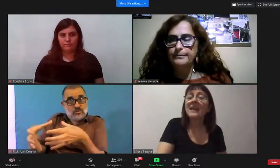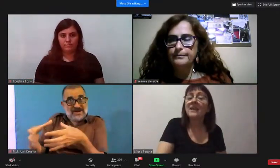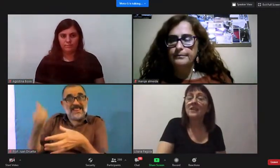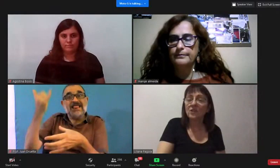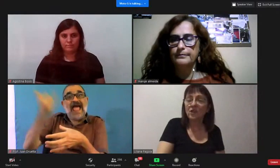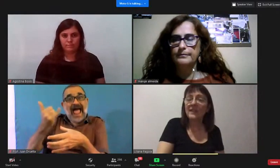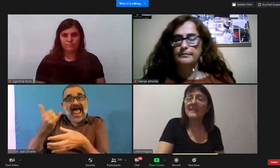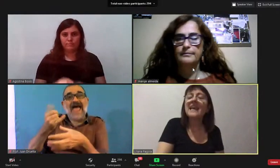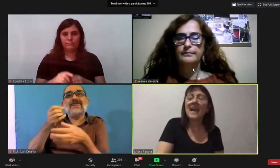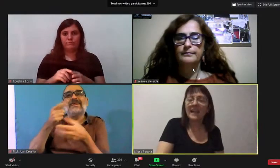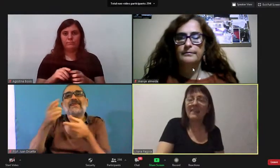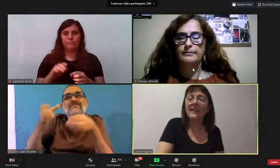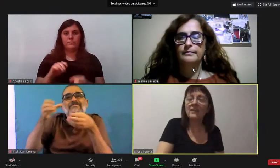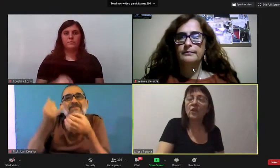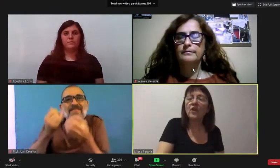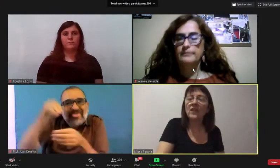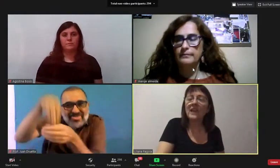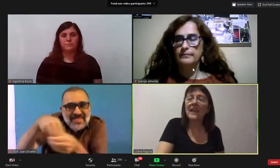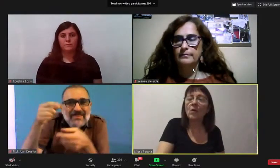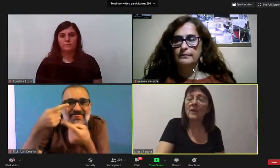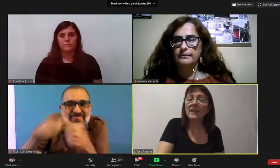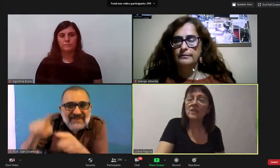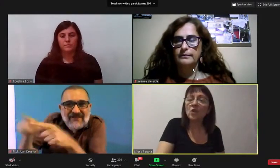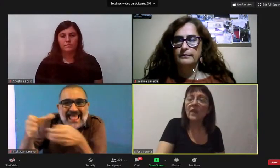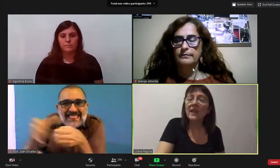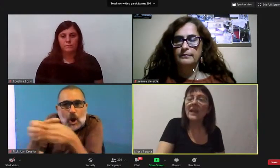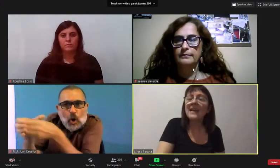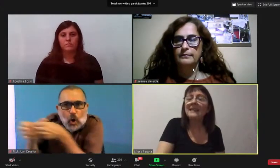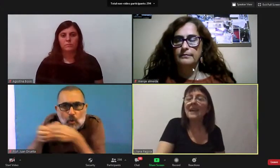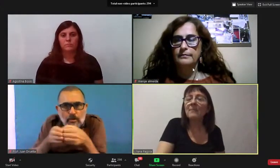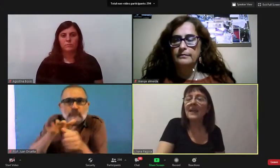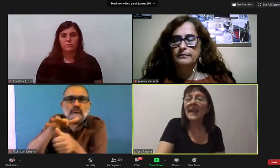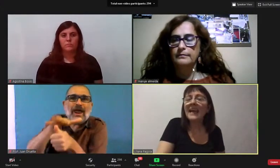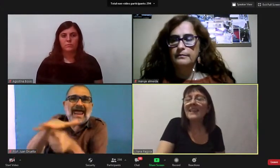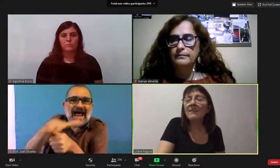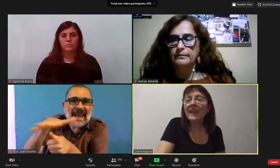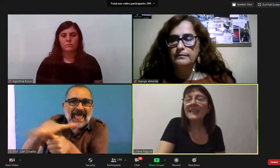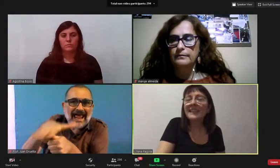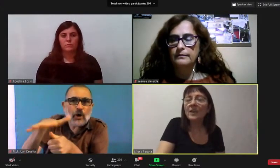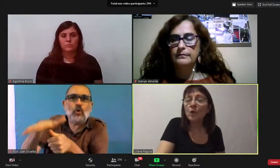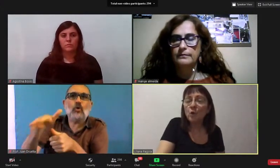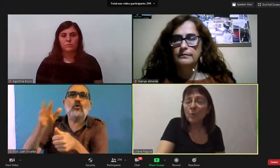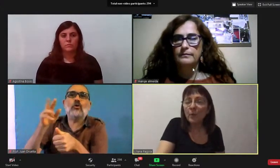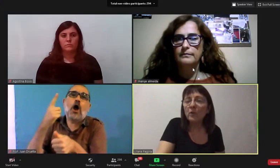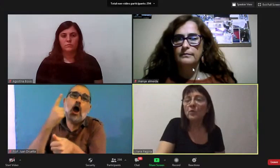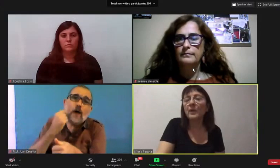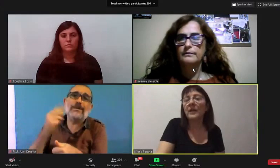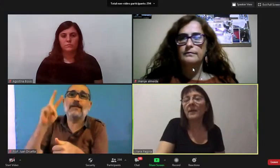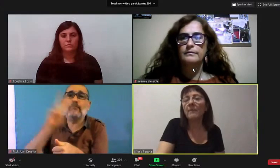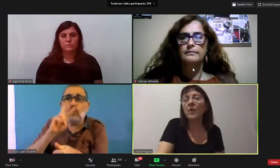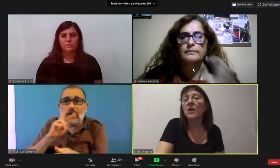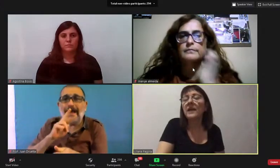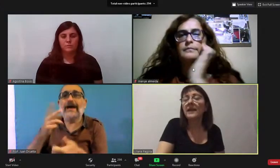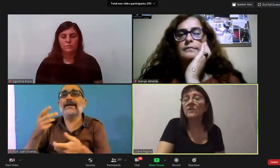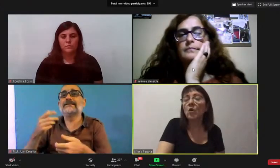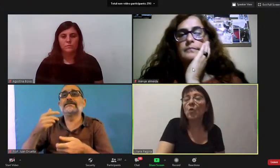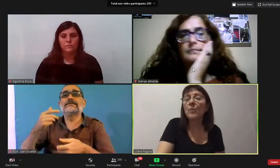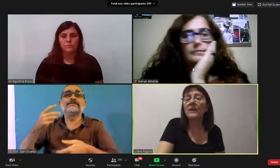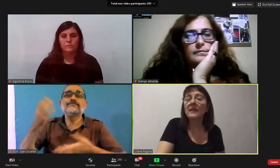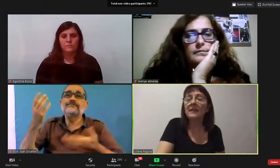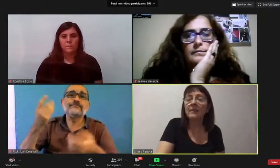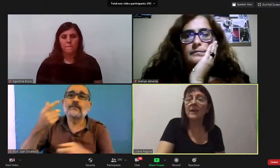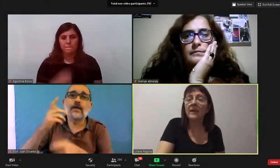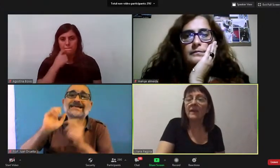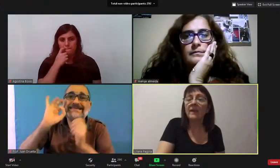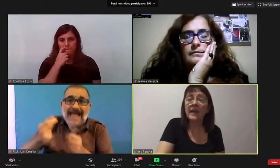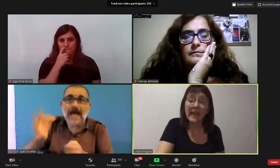Subgrupos. Decía que dentro de la comunidad sorda también hay diferentes grupos, por ejemplo, que se ocupan